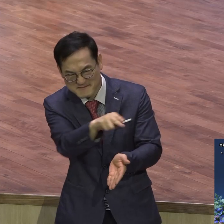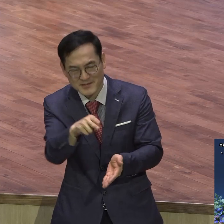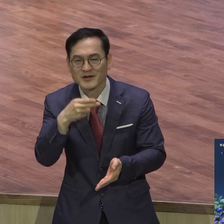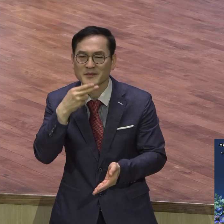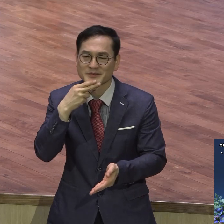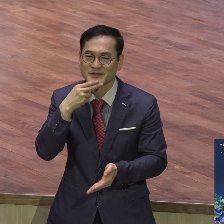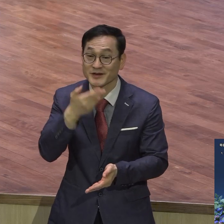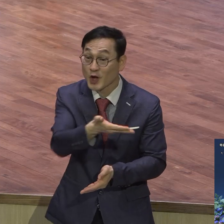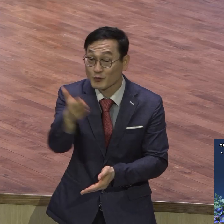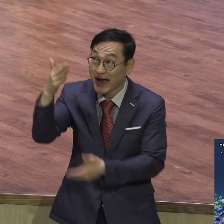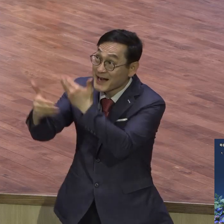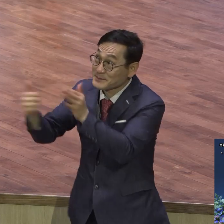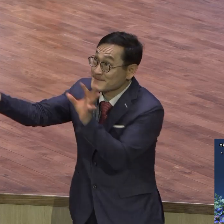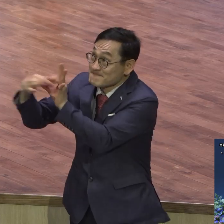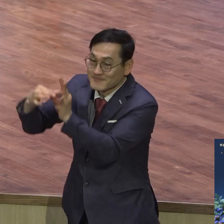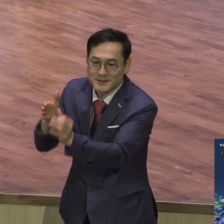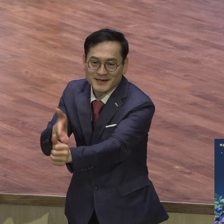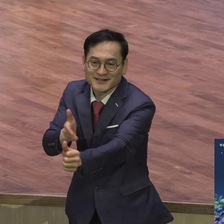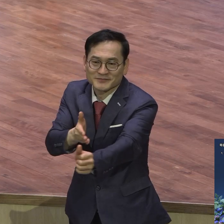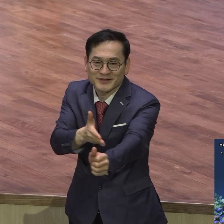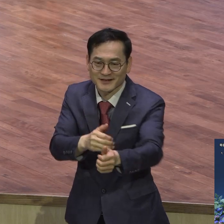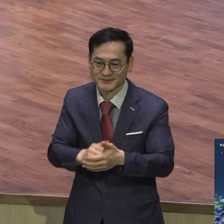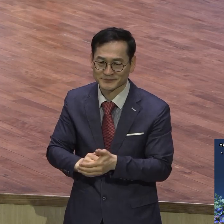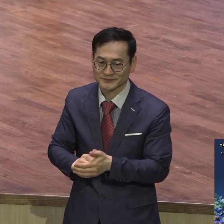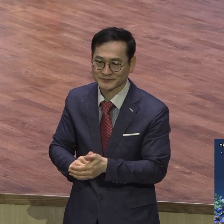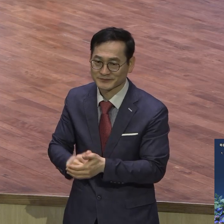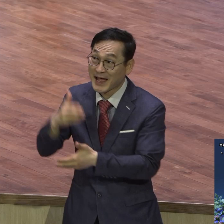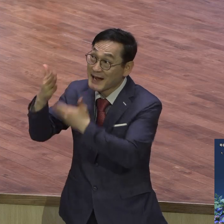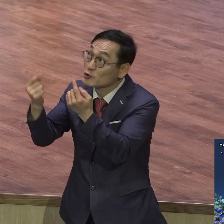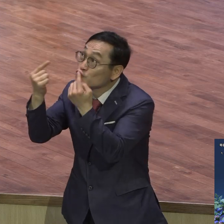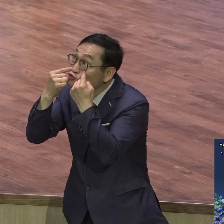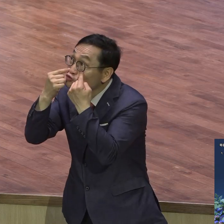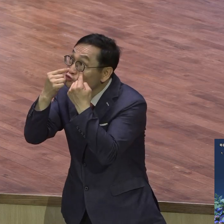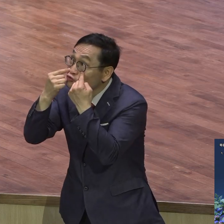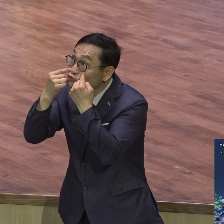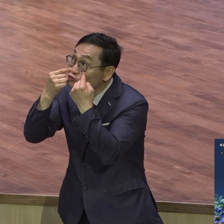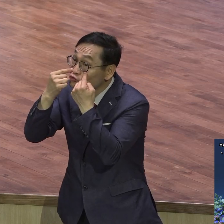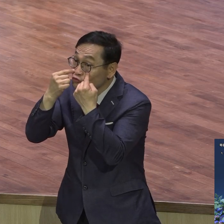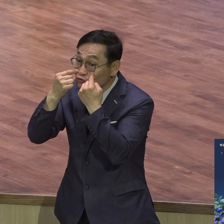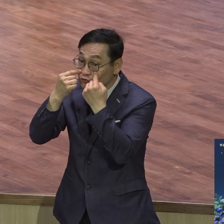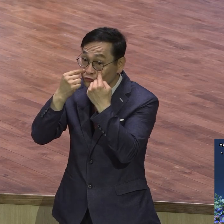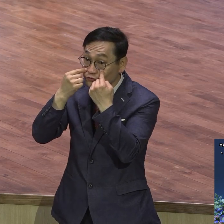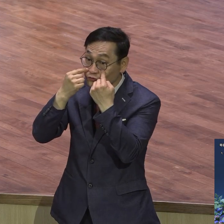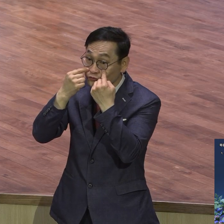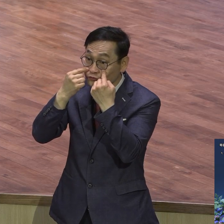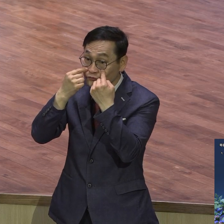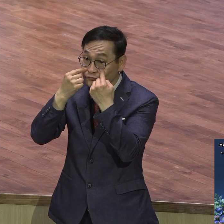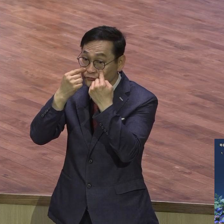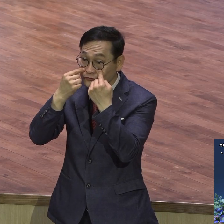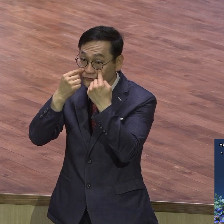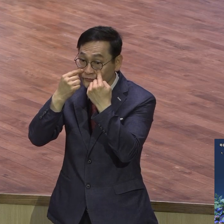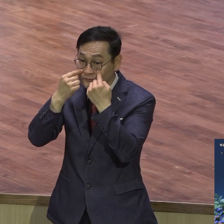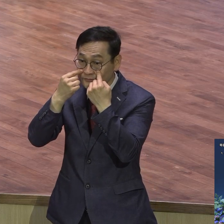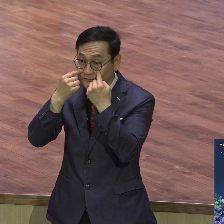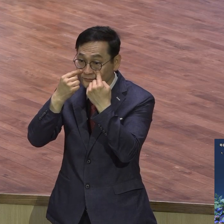하나님께서 눈동자같이 지켜줄 수 밖에 없는 그런 영적 수준